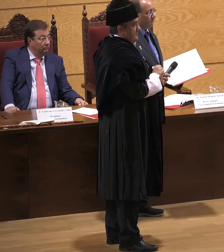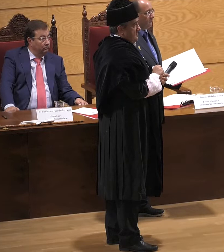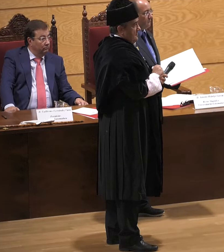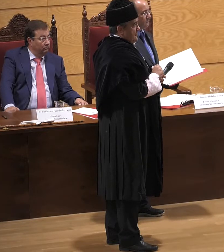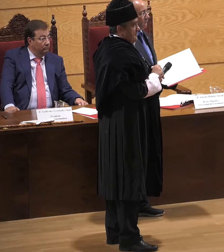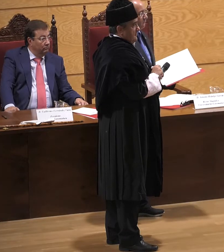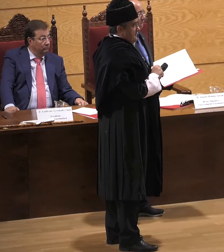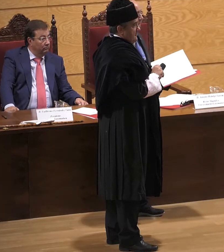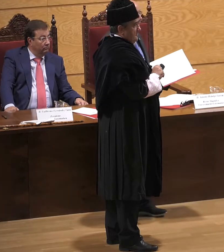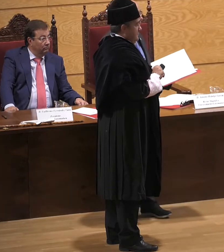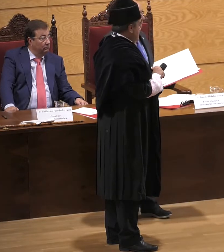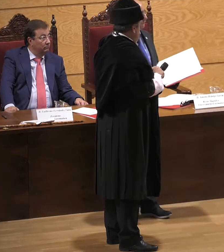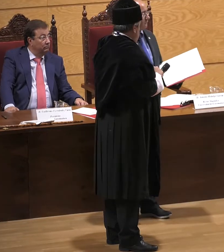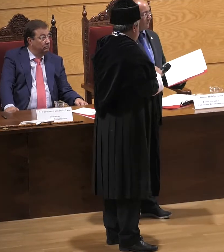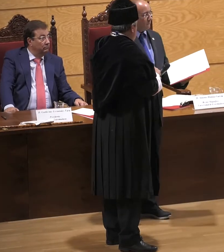Javier Conejero Magro.